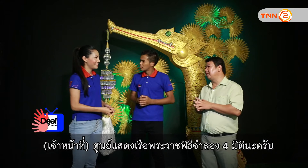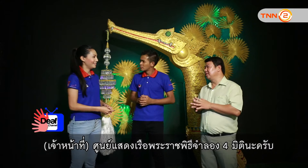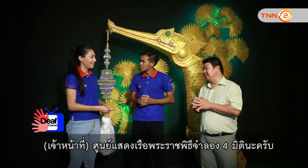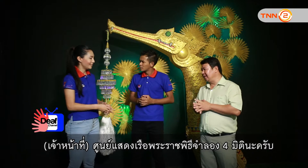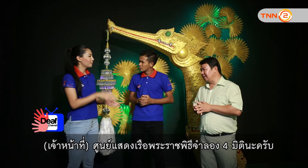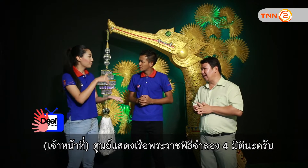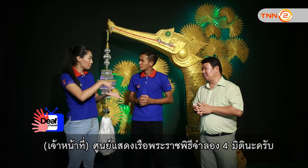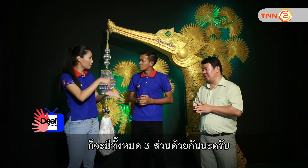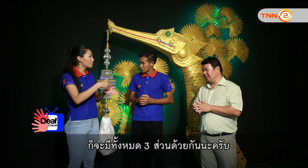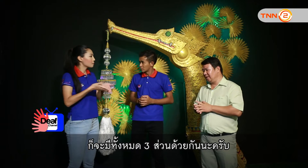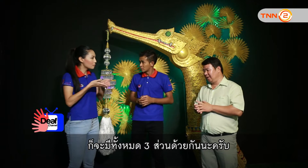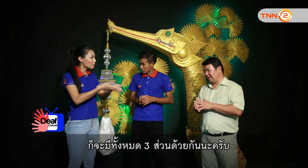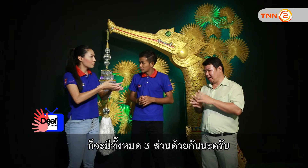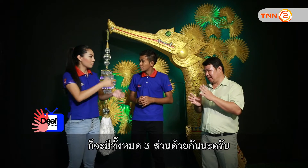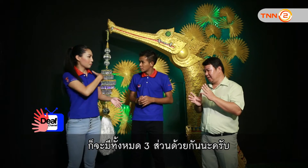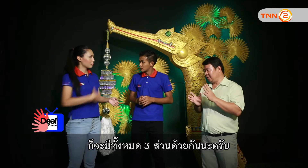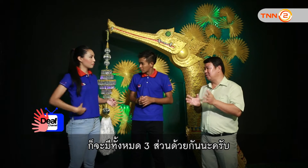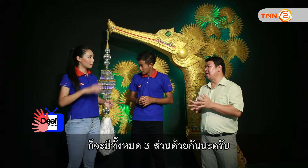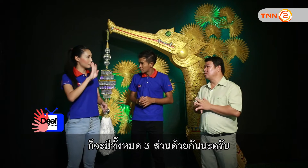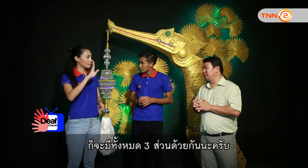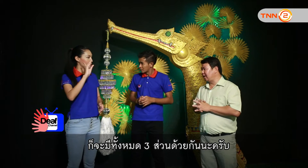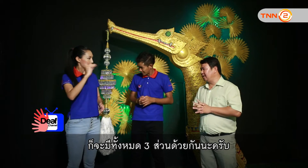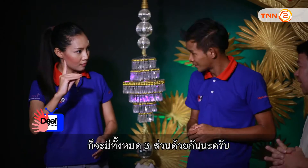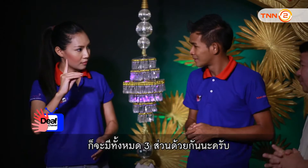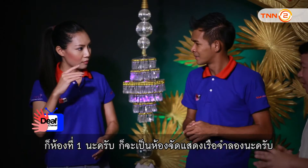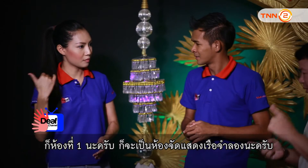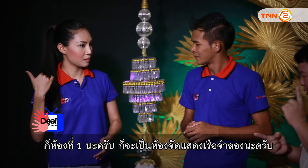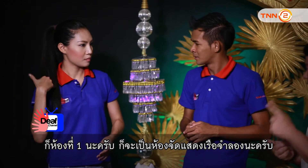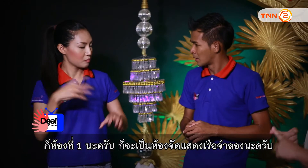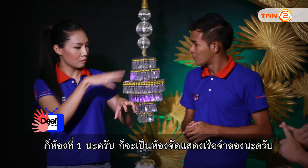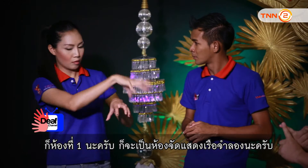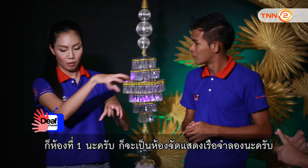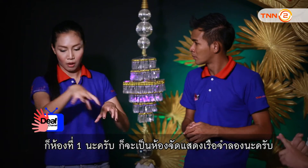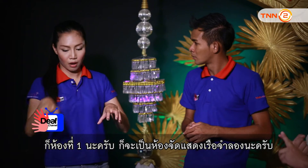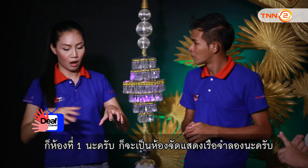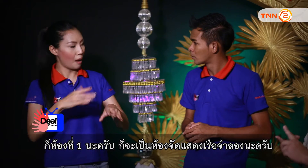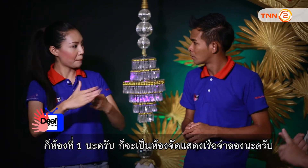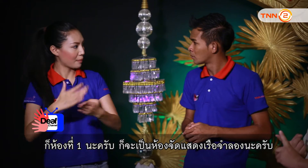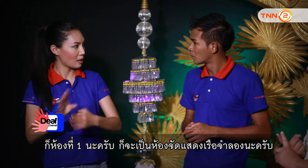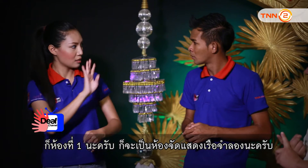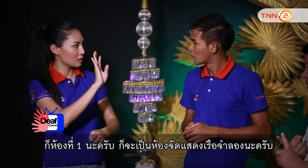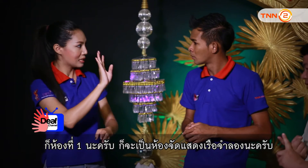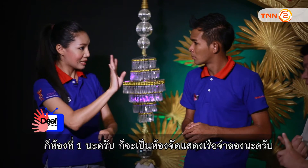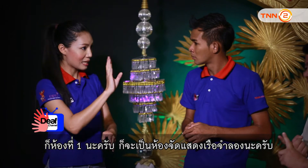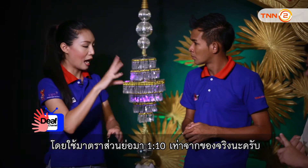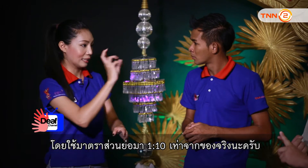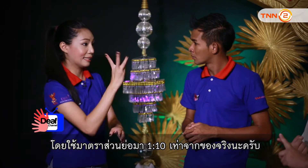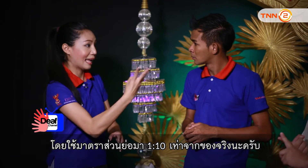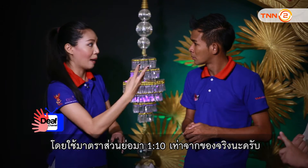4มิตินะครับก็จะมีทั้งหมด3ส่วนด้วยกันนะครับก็ห้องที่1นะครับก็จะเป็นห้องจัดแสดงเรือจำลองนะครับโดยใช้ม